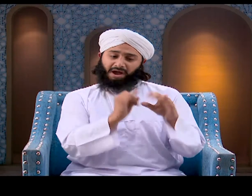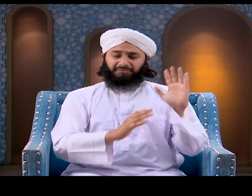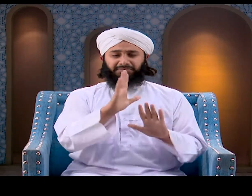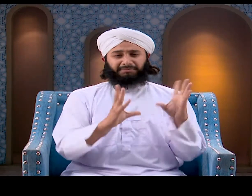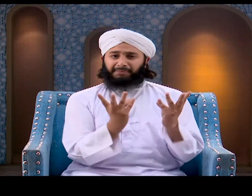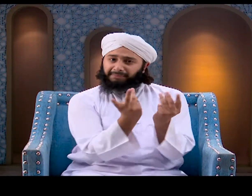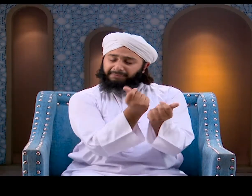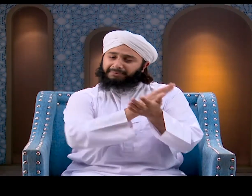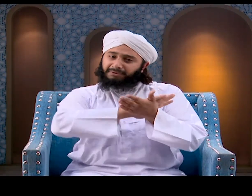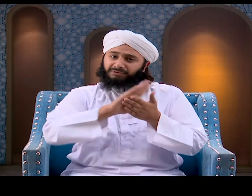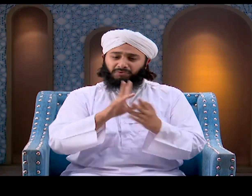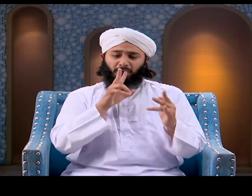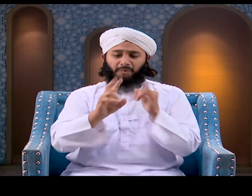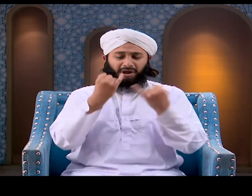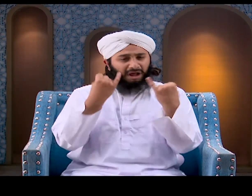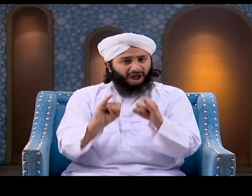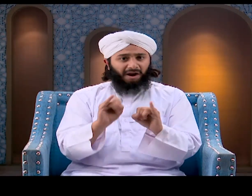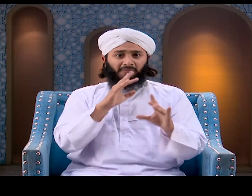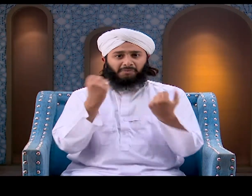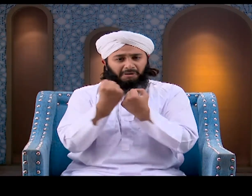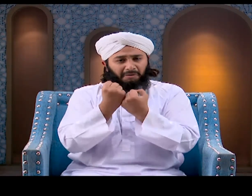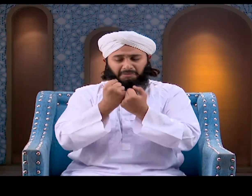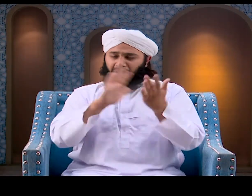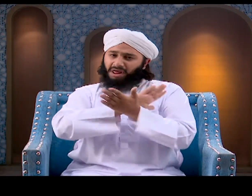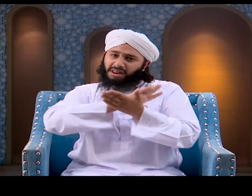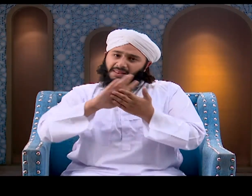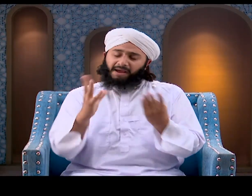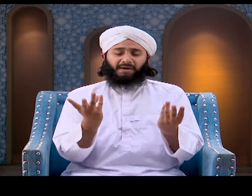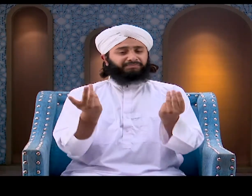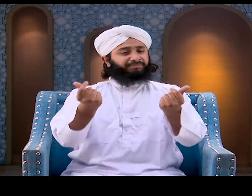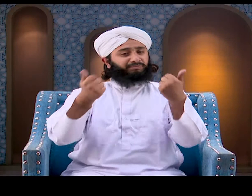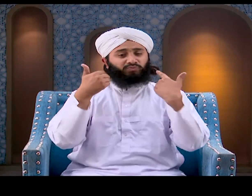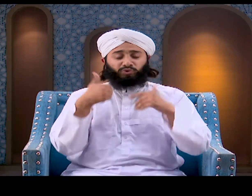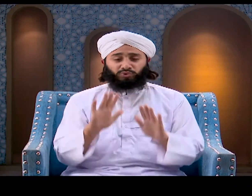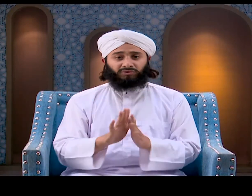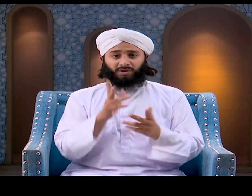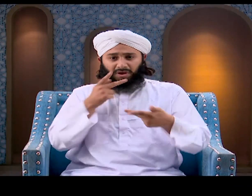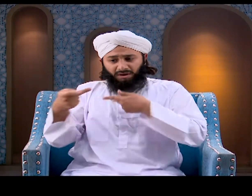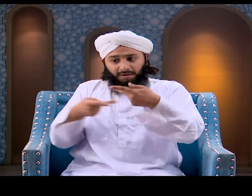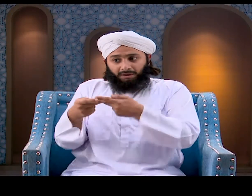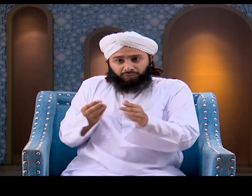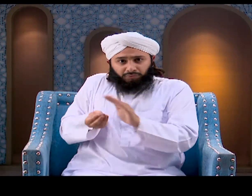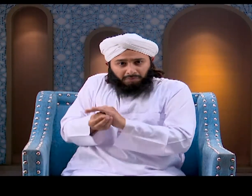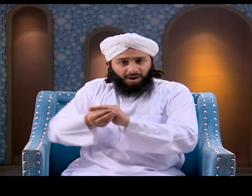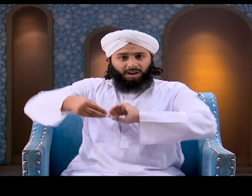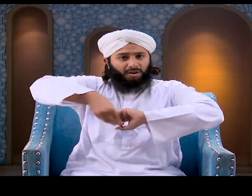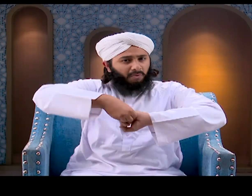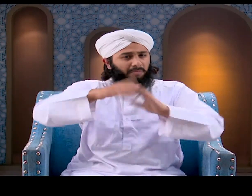گالیاں بکنے والا رہے، نہ لڑائی جھگڑے ہوا کرے، نہ تجارت میں ہیرا پھیری ہو، نہ سود کی لعنت باقی رہے گی.